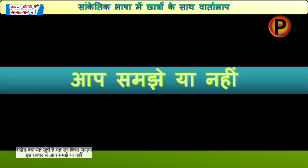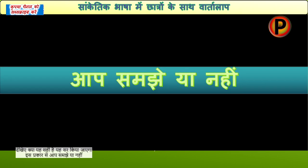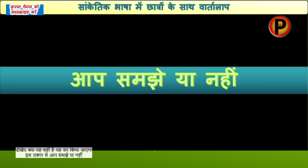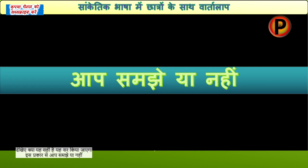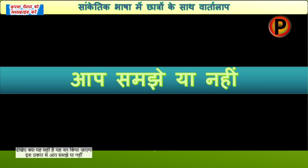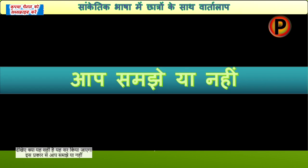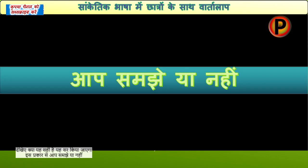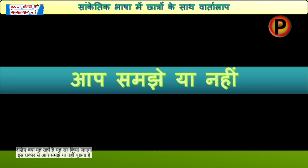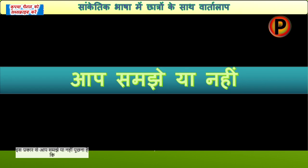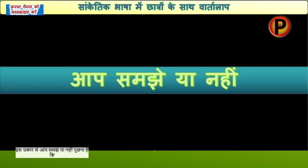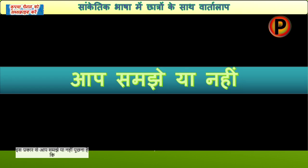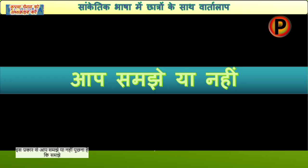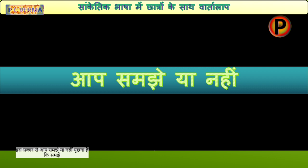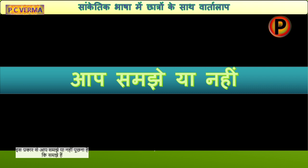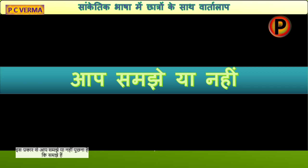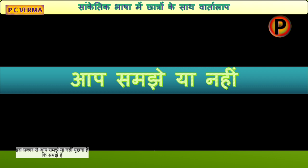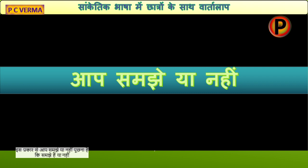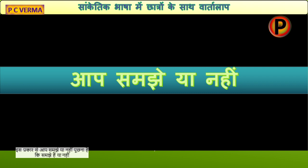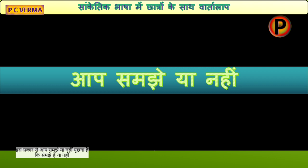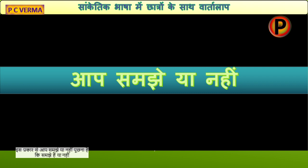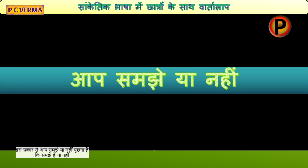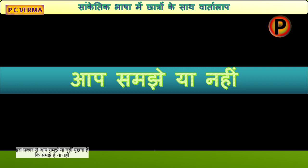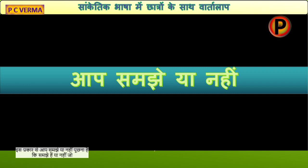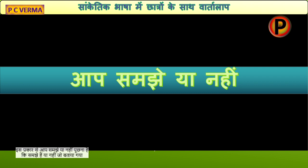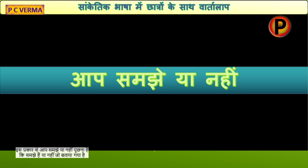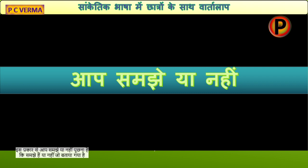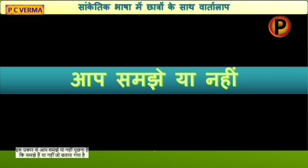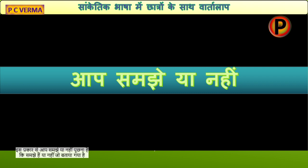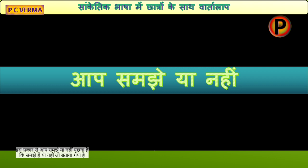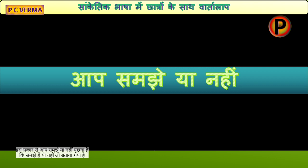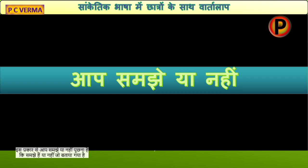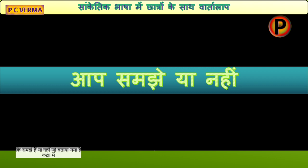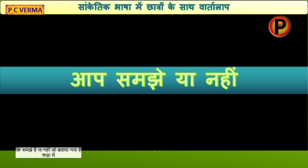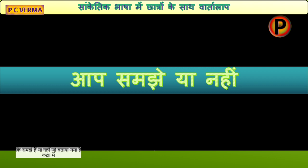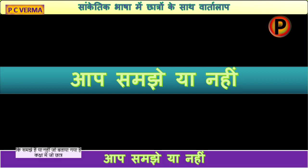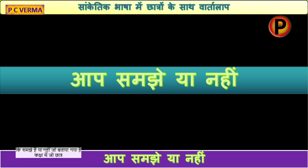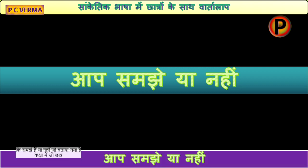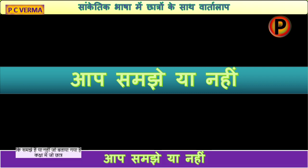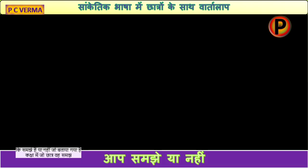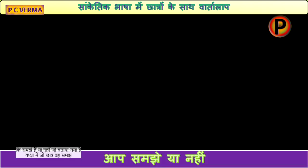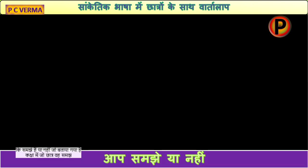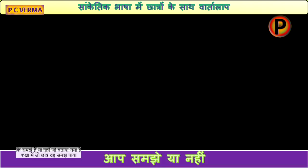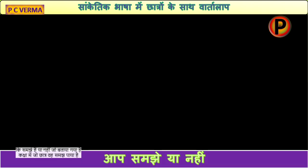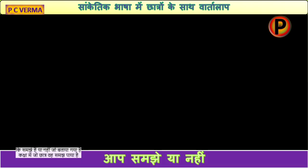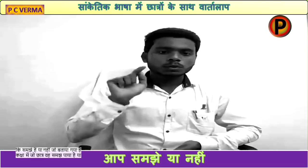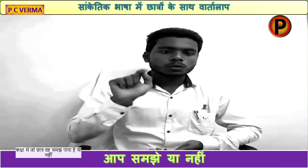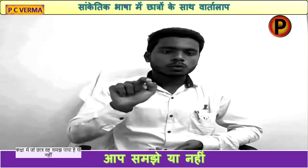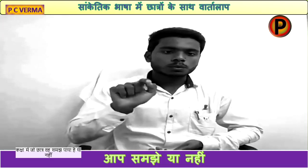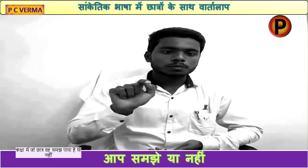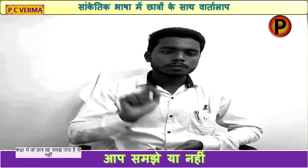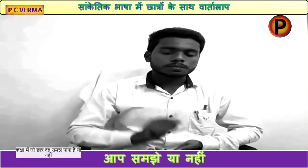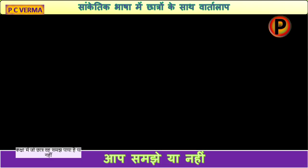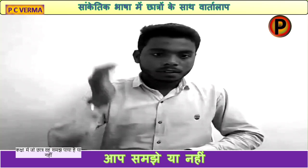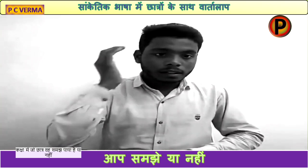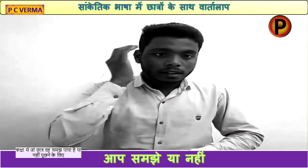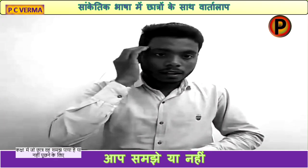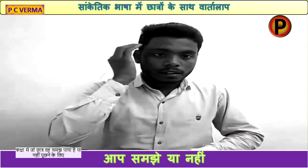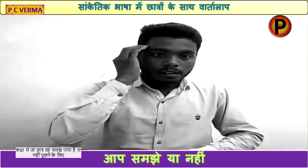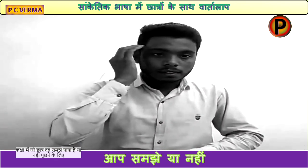कि समझे हैं या नहीं, जो बताया गया है कक्षा में, जो छात्र है वो समझ पाया है या नहीं, तो पूछने के लिए तुम